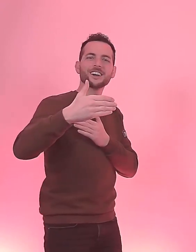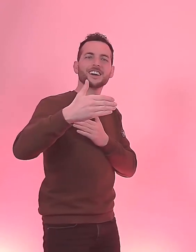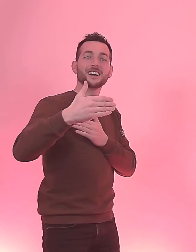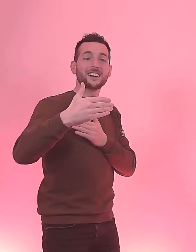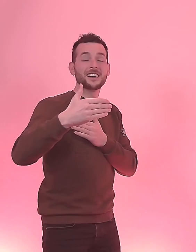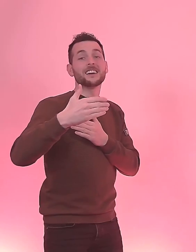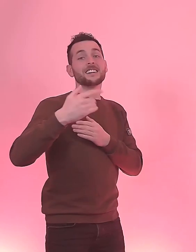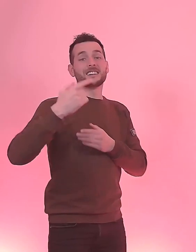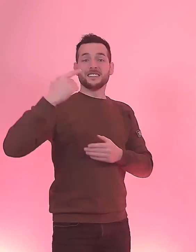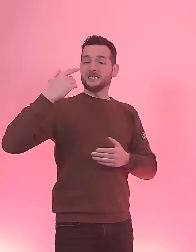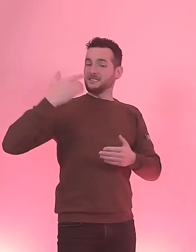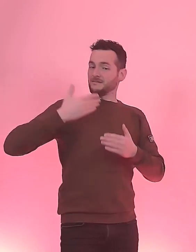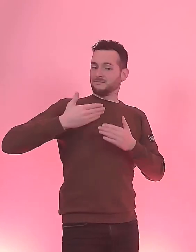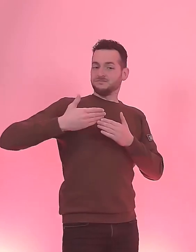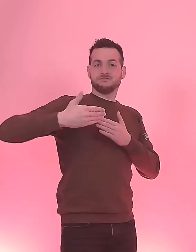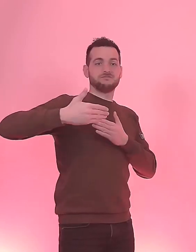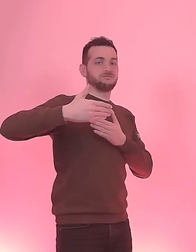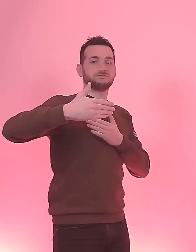voor